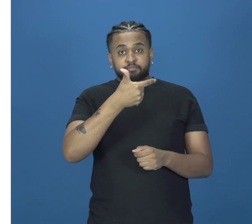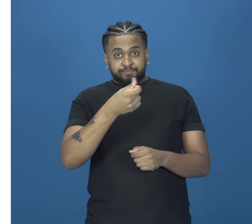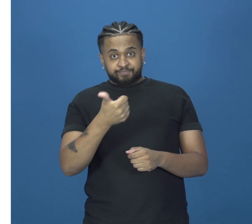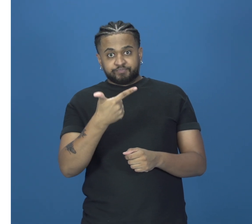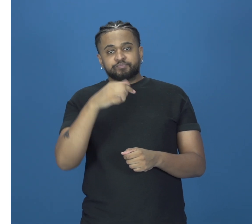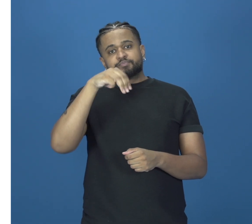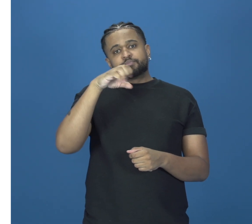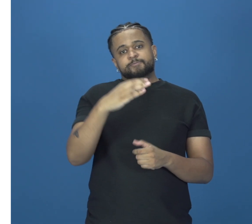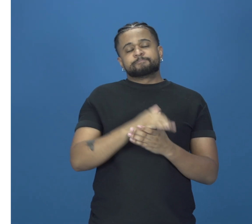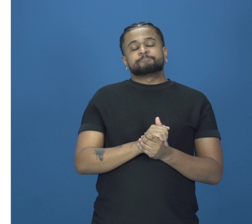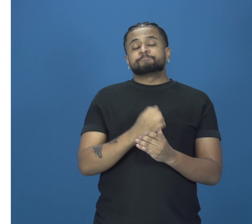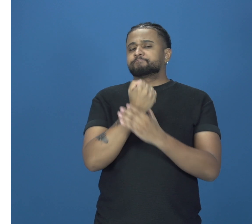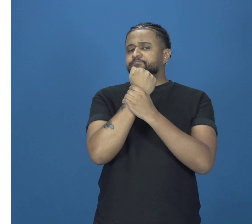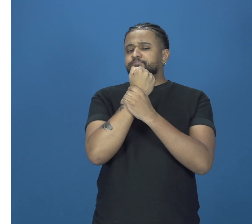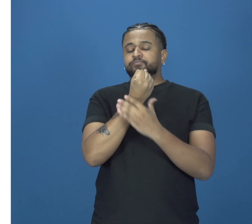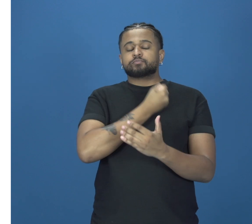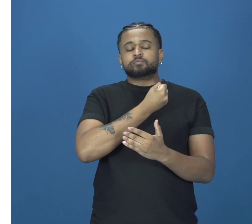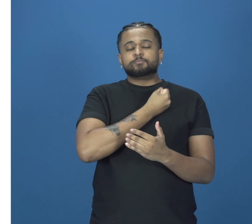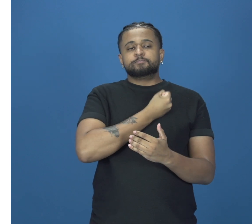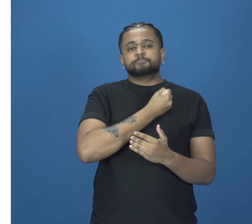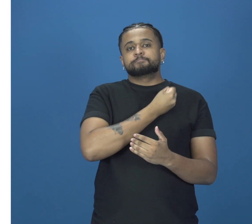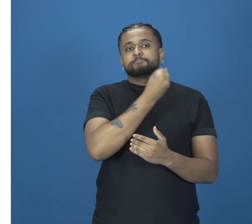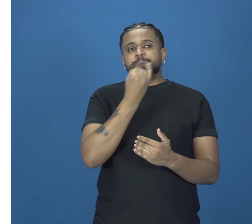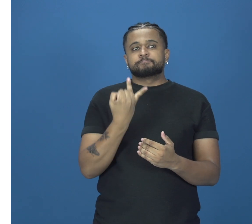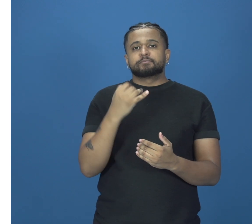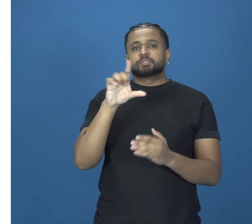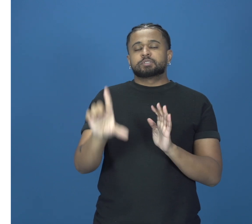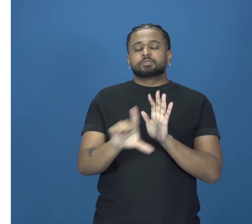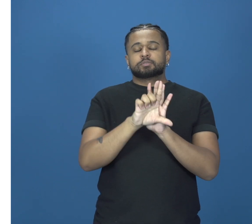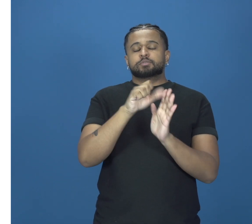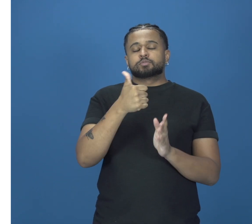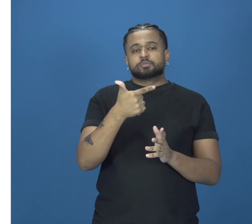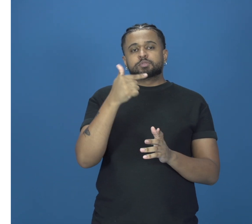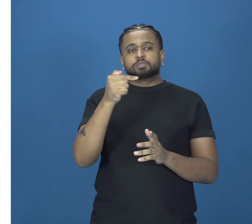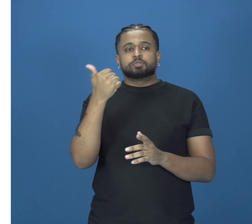21/2012, MEC, assegurado o número mínimo de vagas previsto na Lei